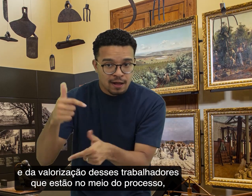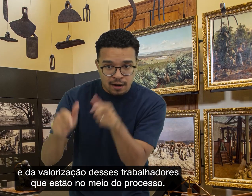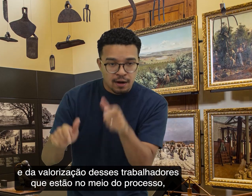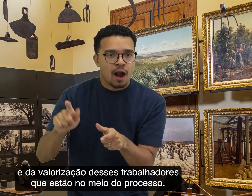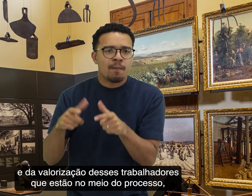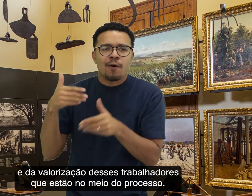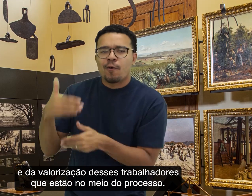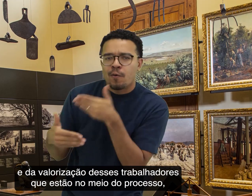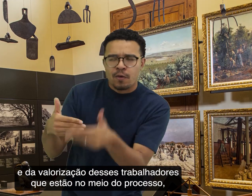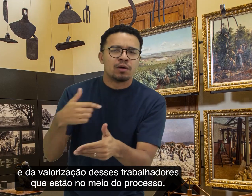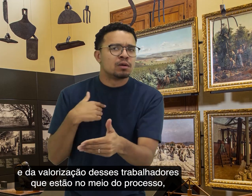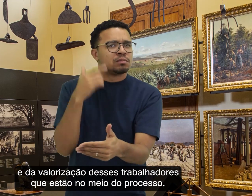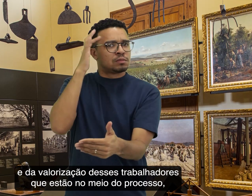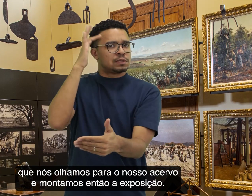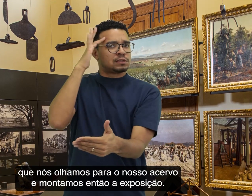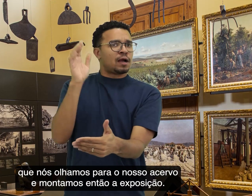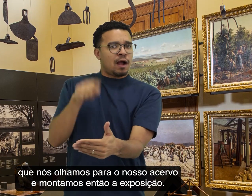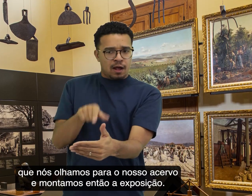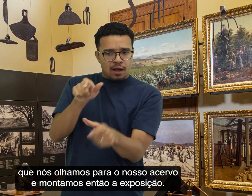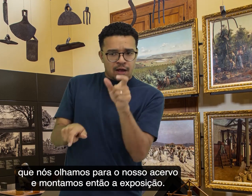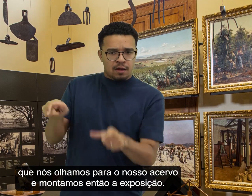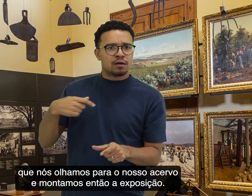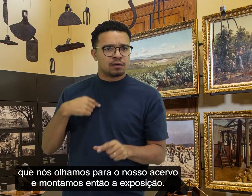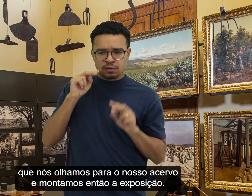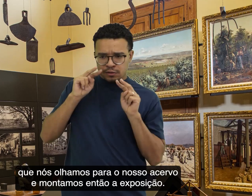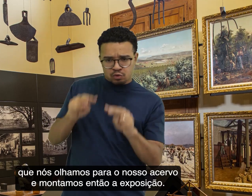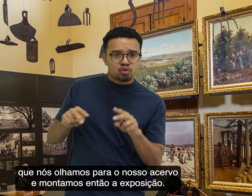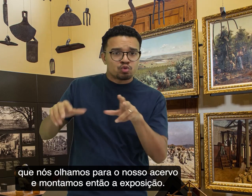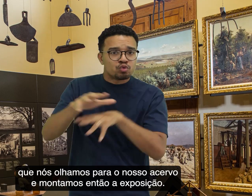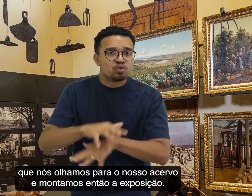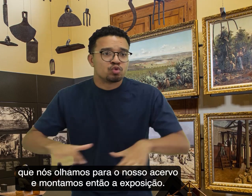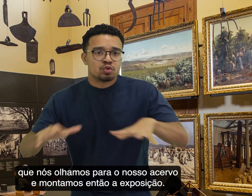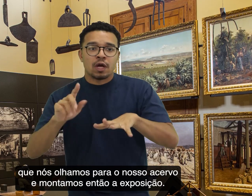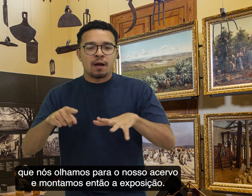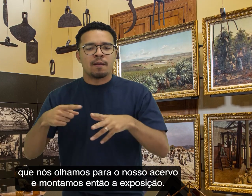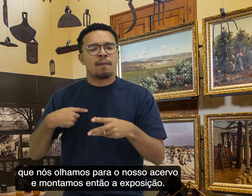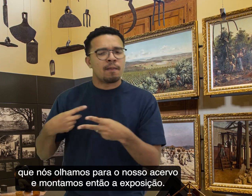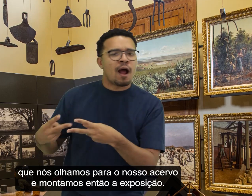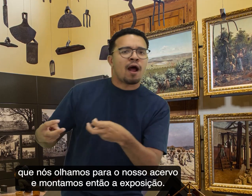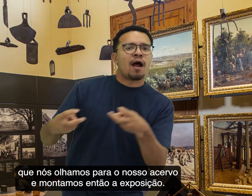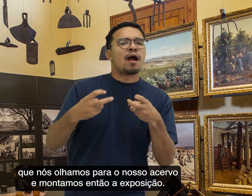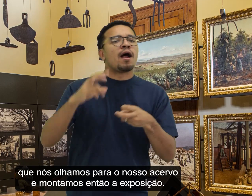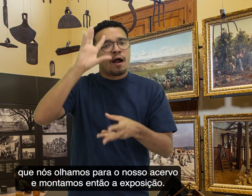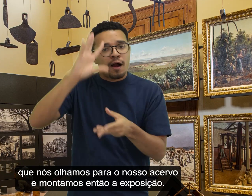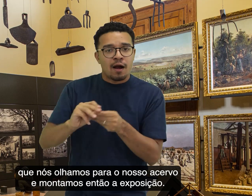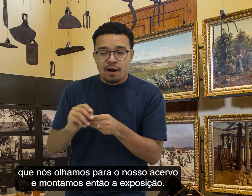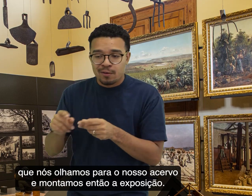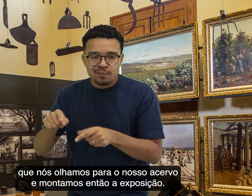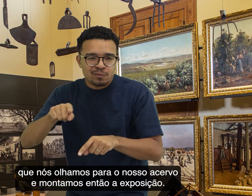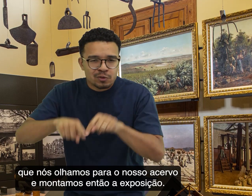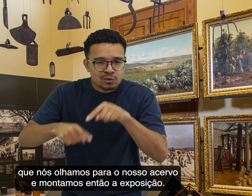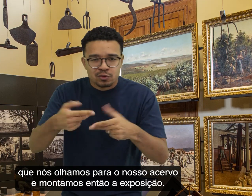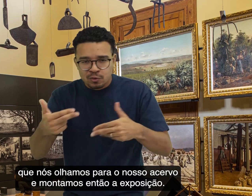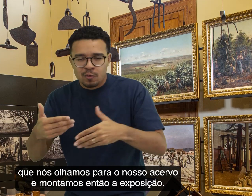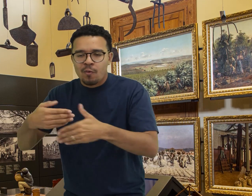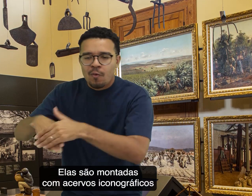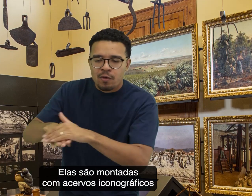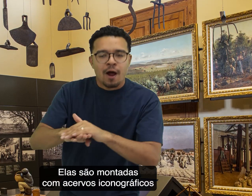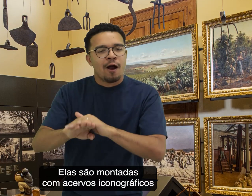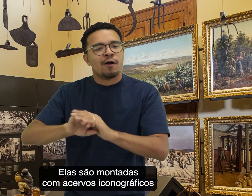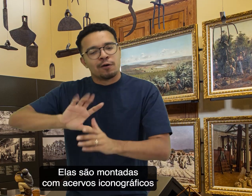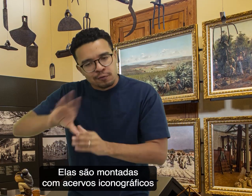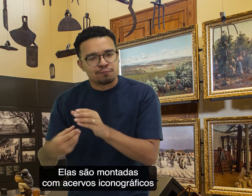desses trabalhadores que estão no meio do processo que nós olhamos para o nosso acervo e montamos então